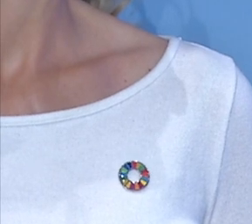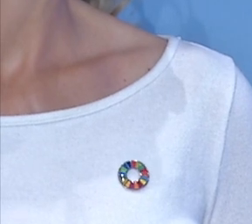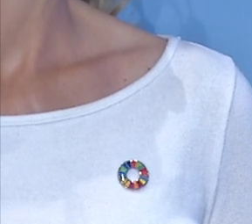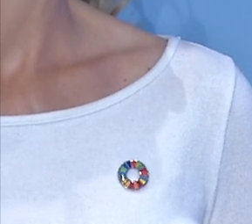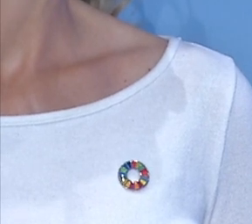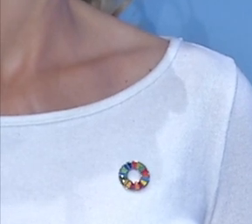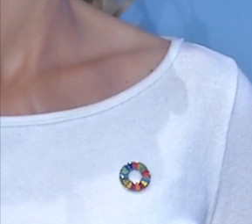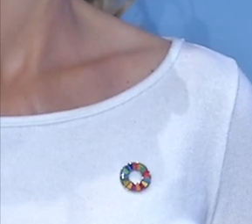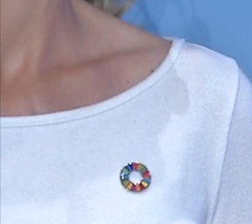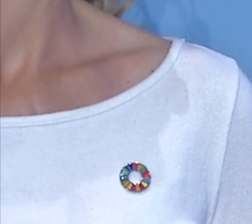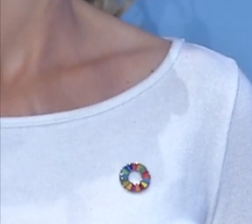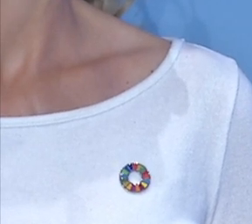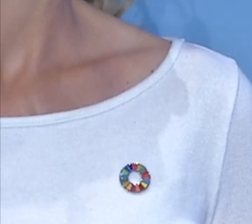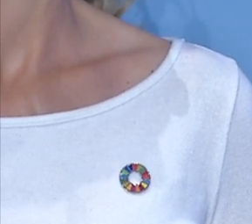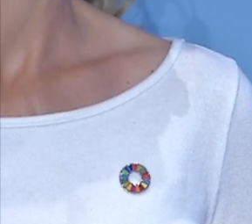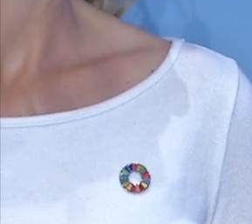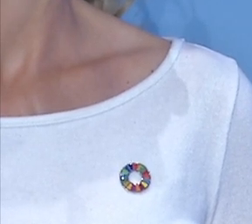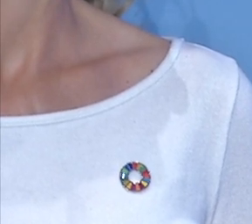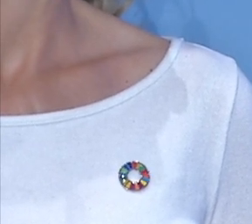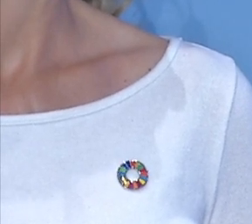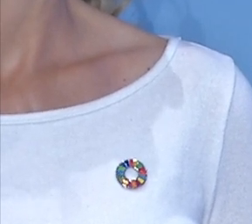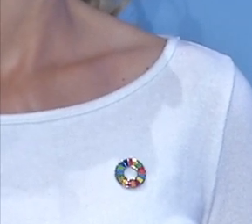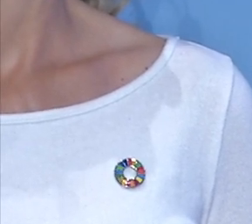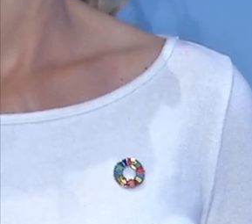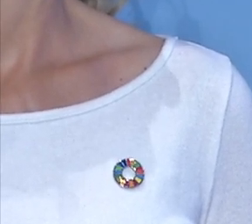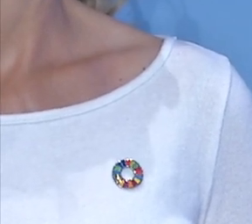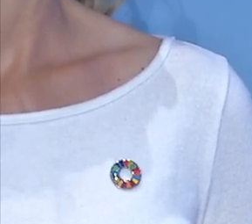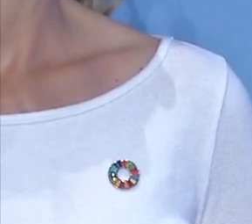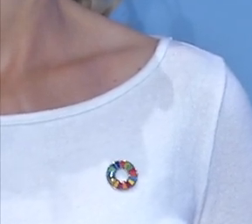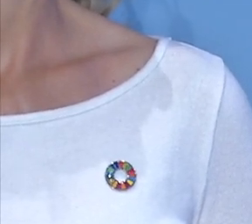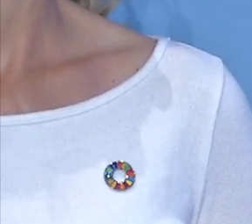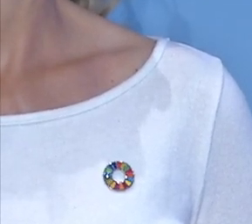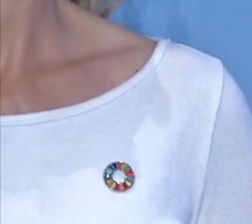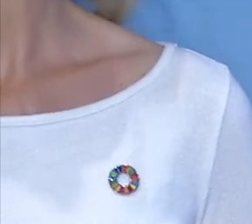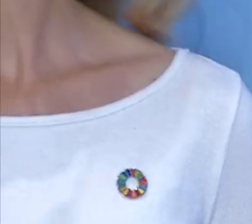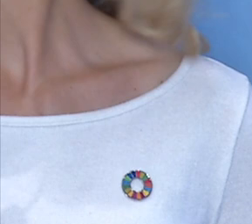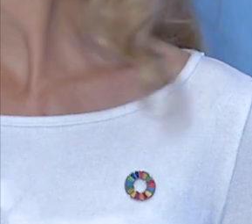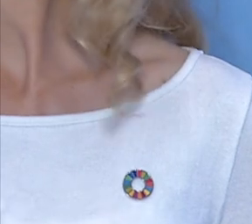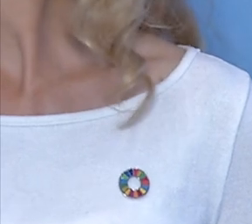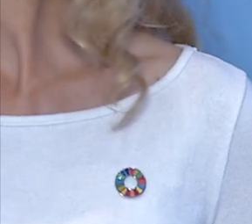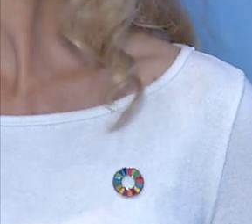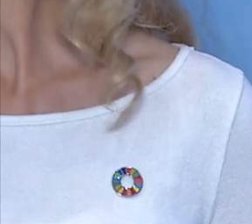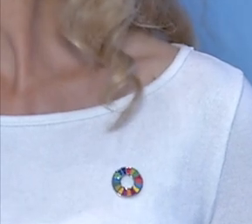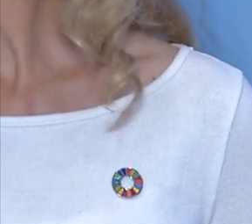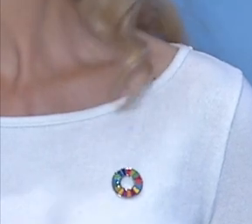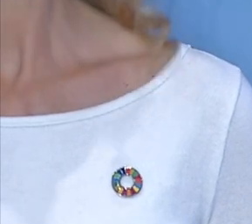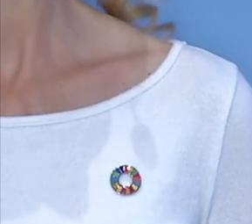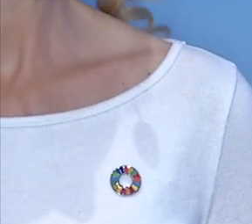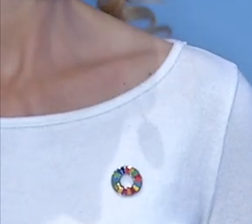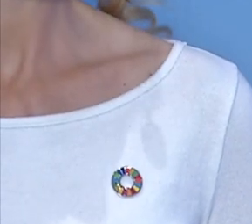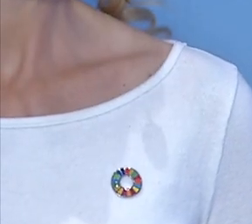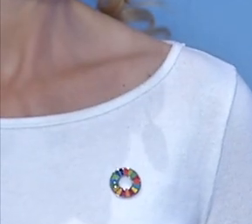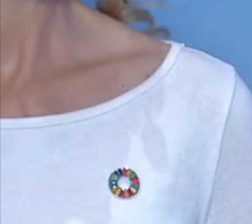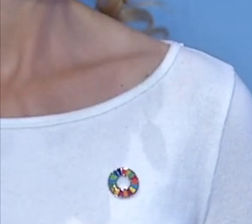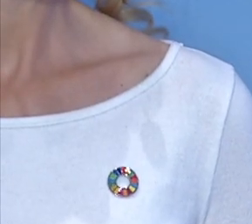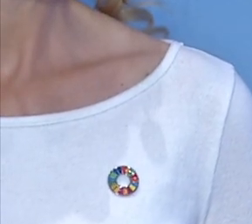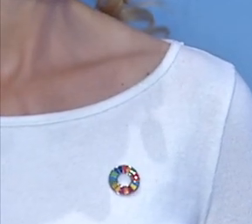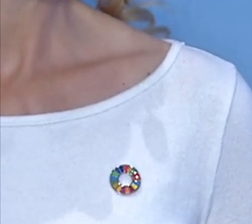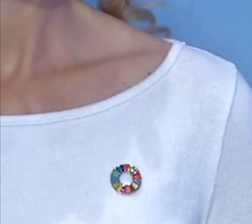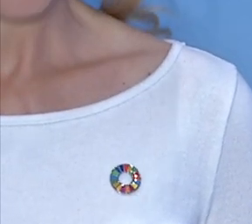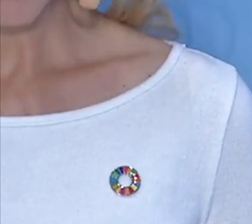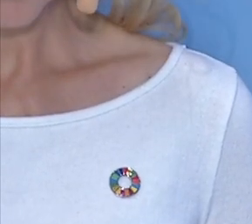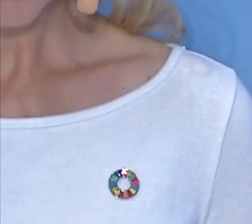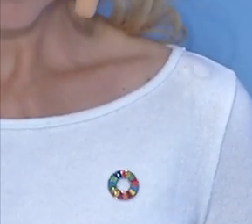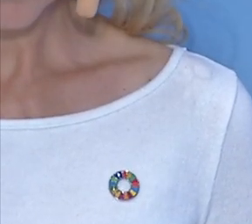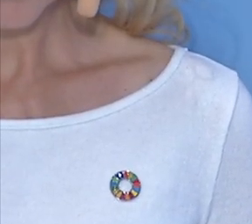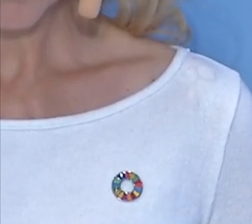på er politiker. För vi vet ju varför det kom till en gång i tiden. Det fanns ju ett syfte. Men att vara lite mer snabbfotade för att